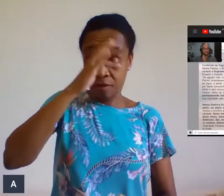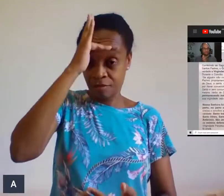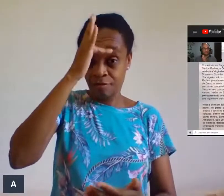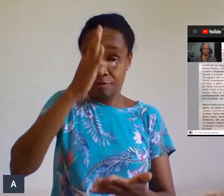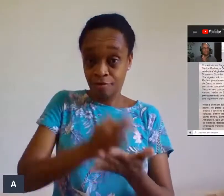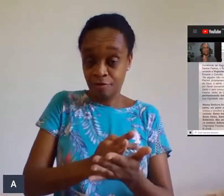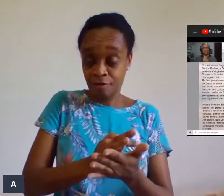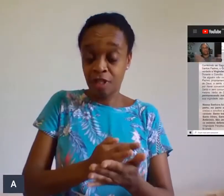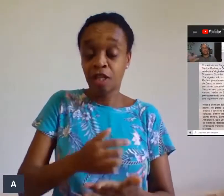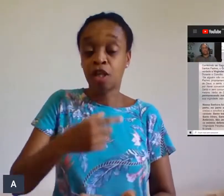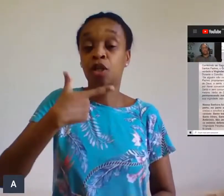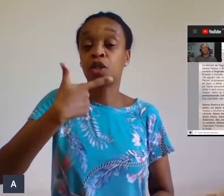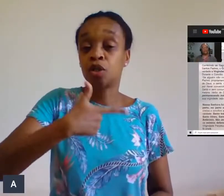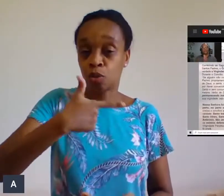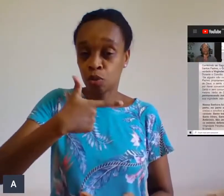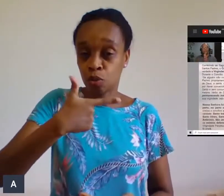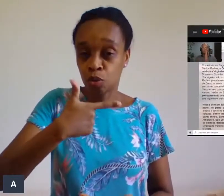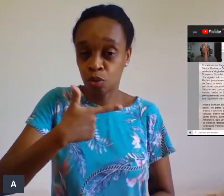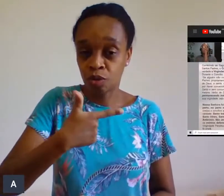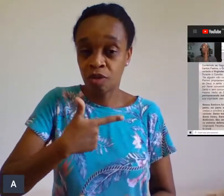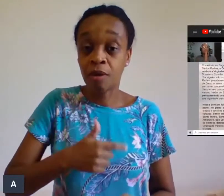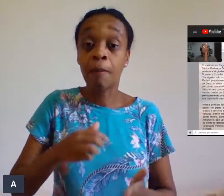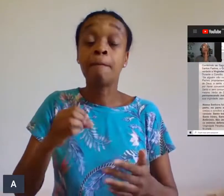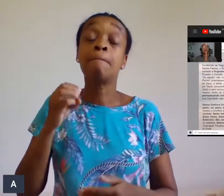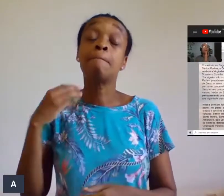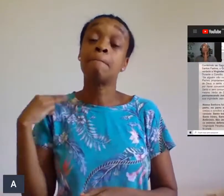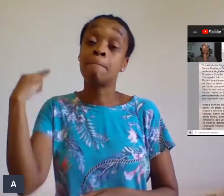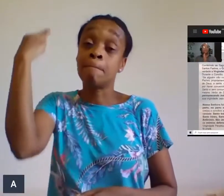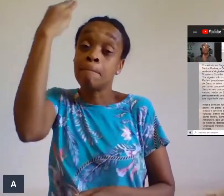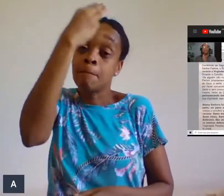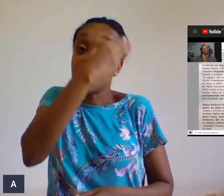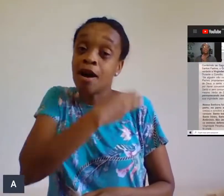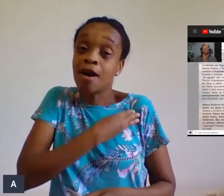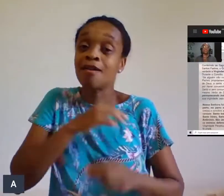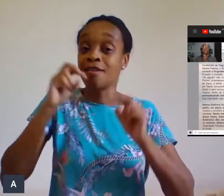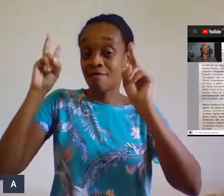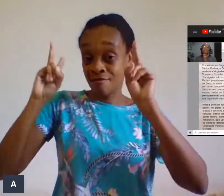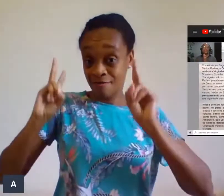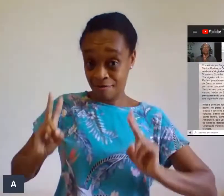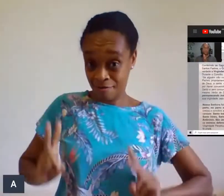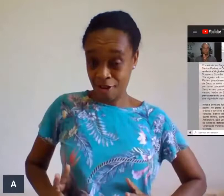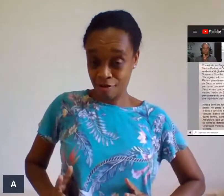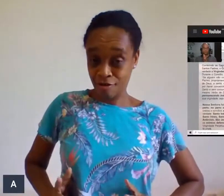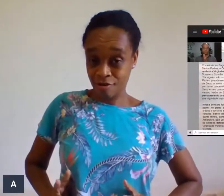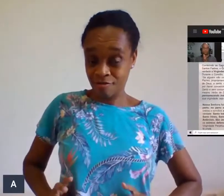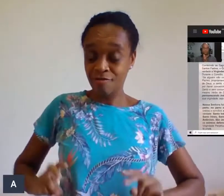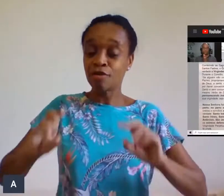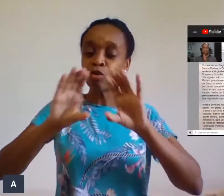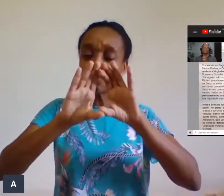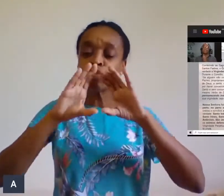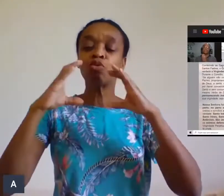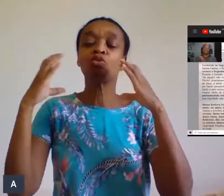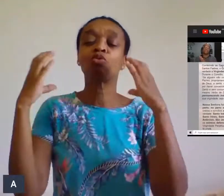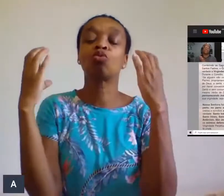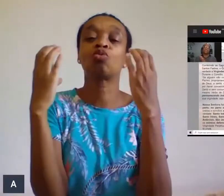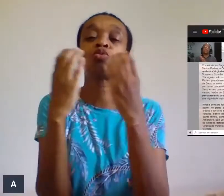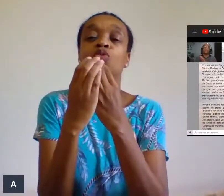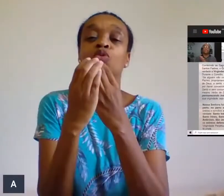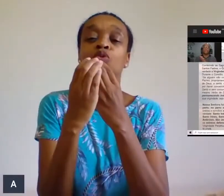Maria. Isso foi proclamado no Concílio de Latrão, no ano